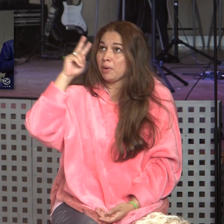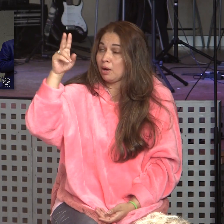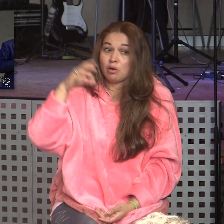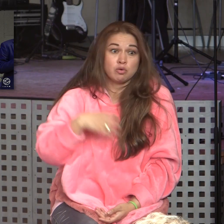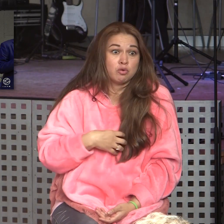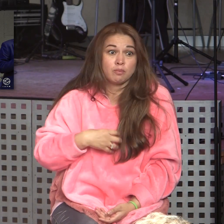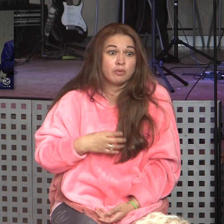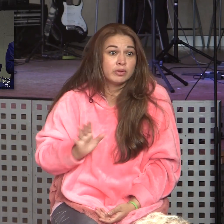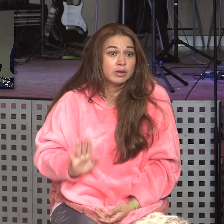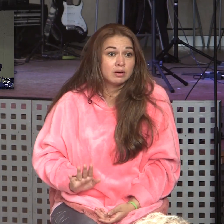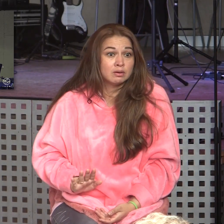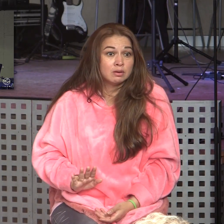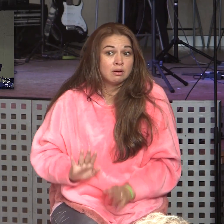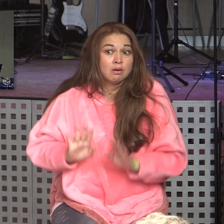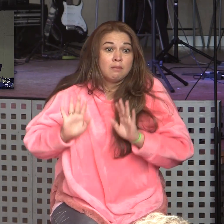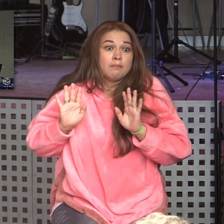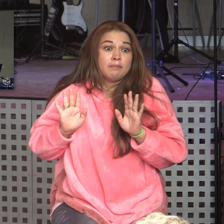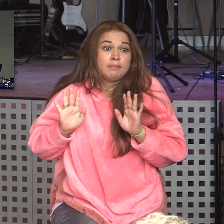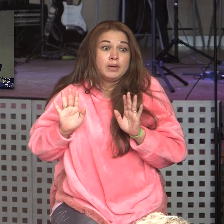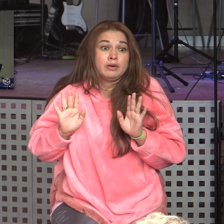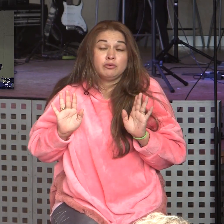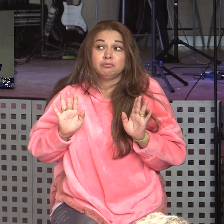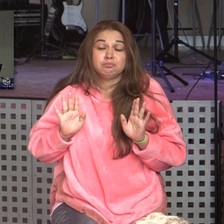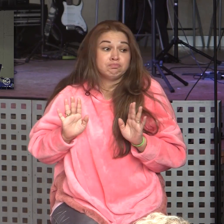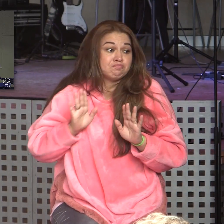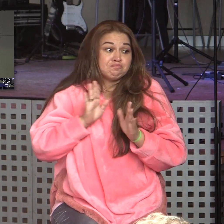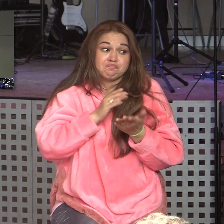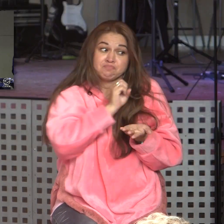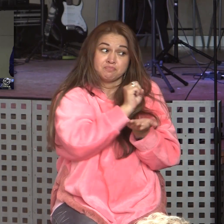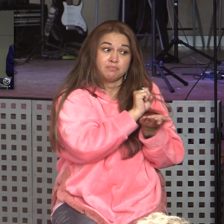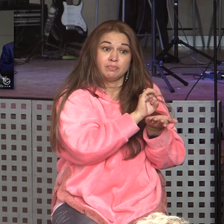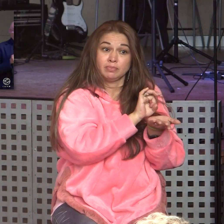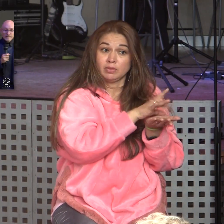educado de forma egipcia,